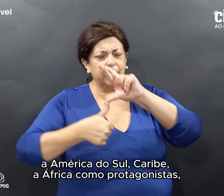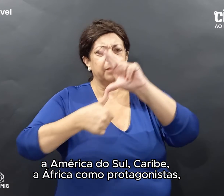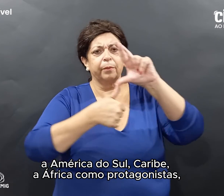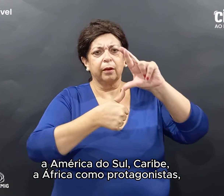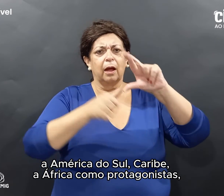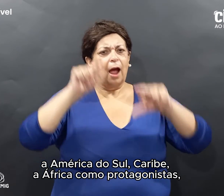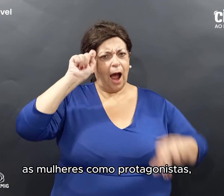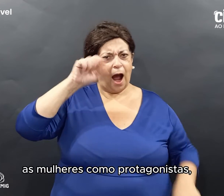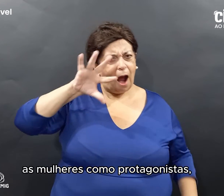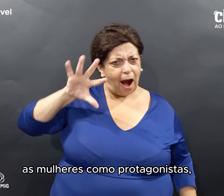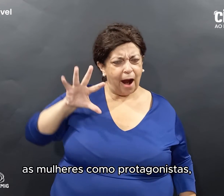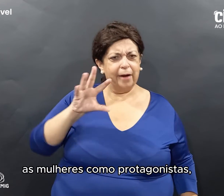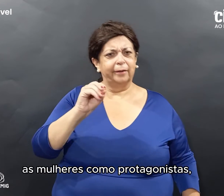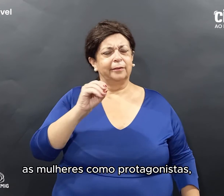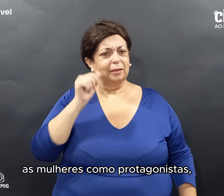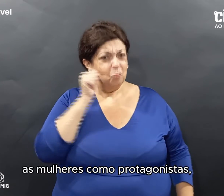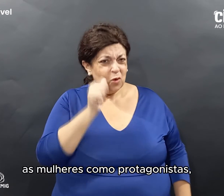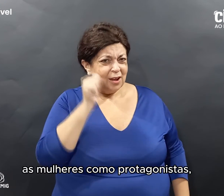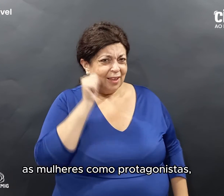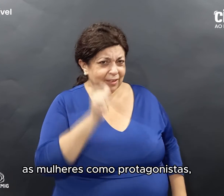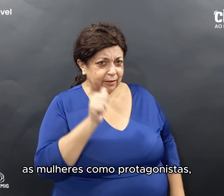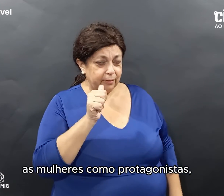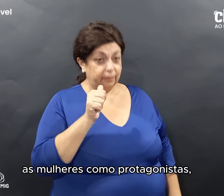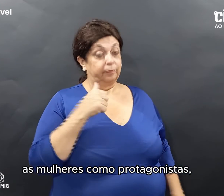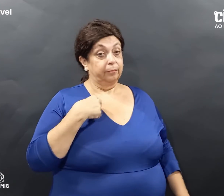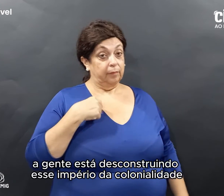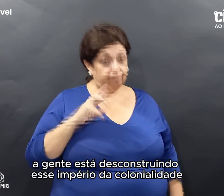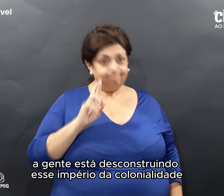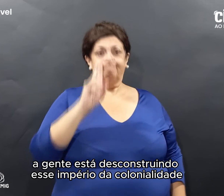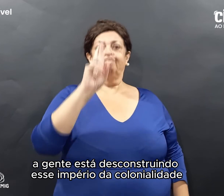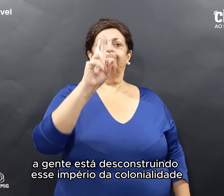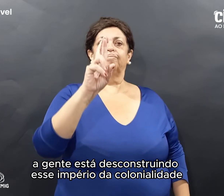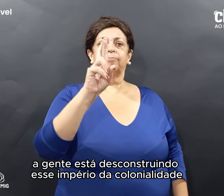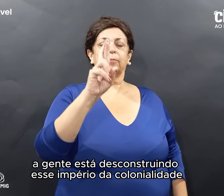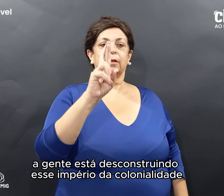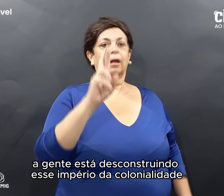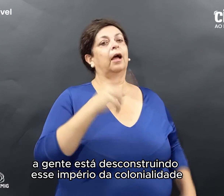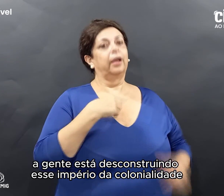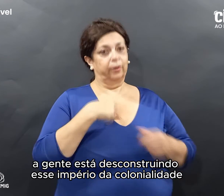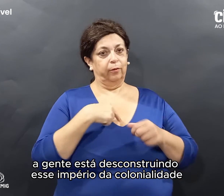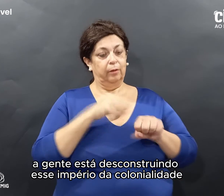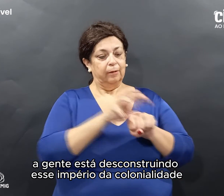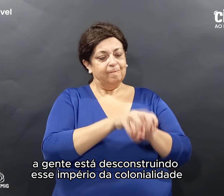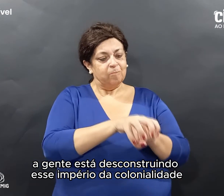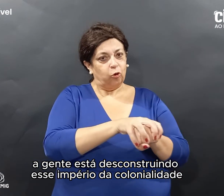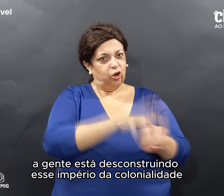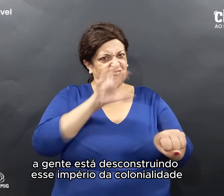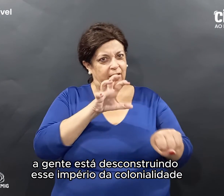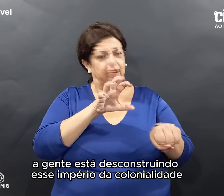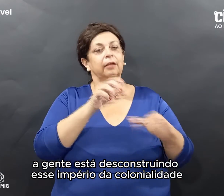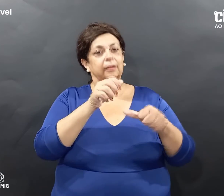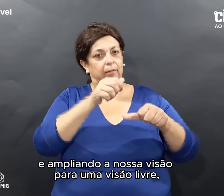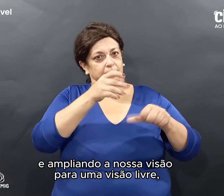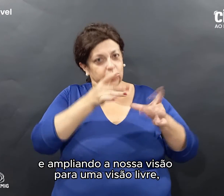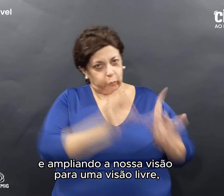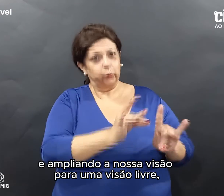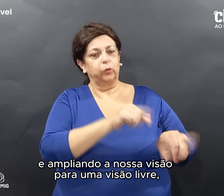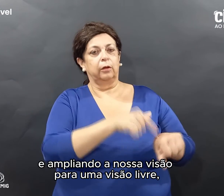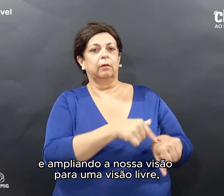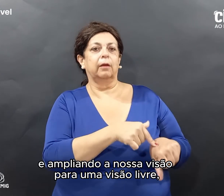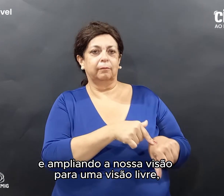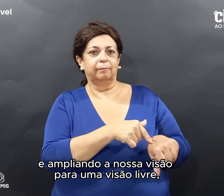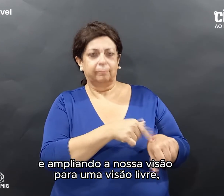como protagonistas, as mulheres como protagonistas, a gente está desconstruindo esse império da colonialidade